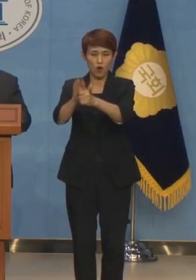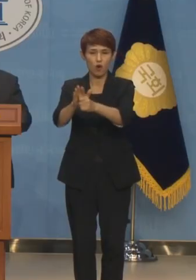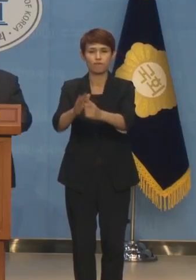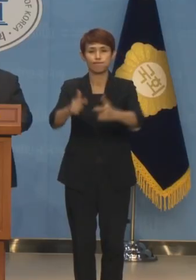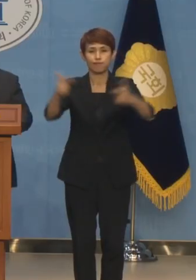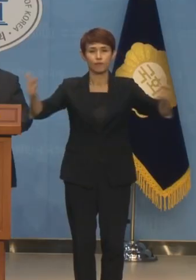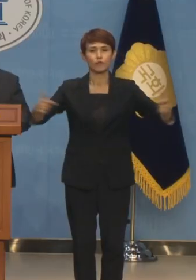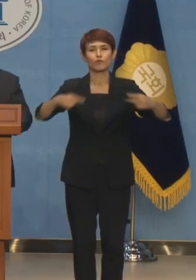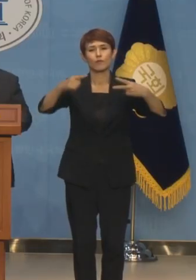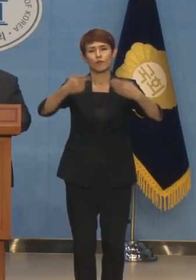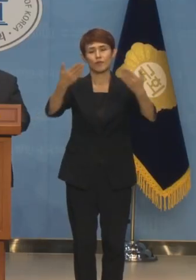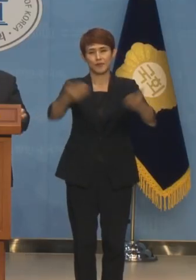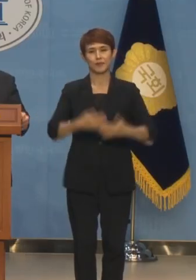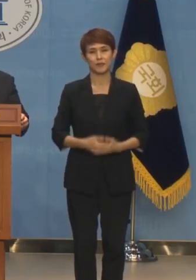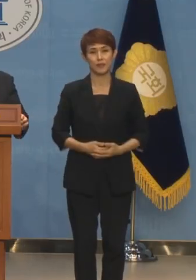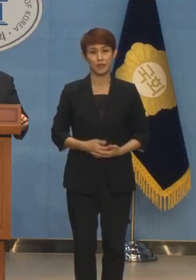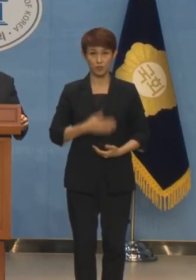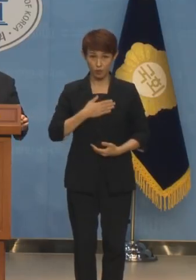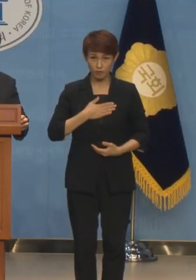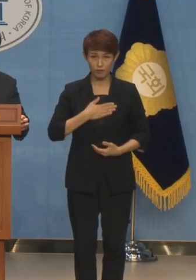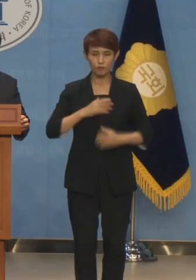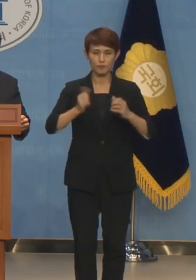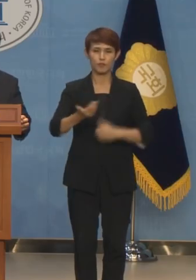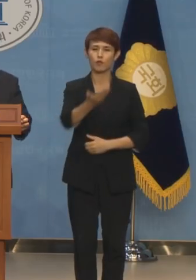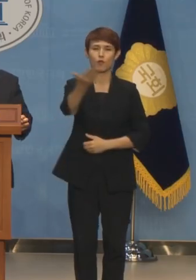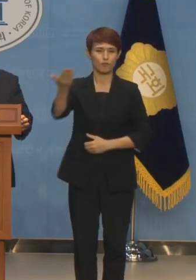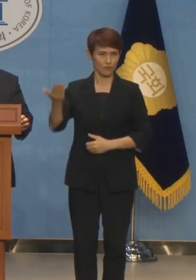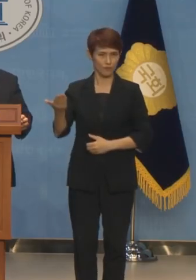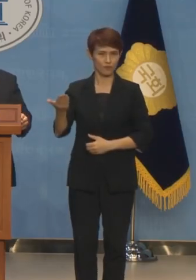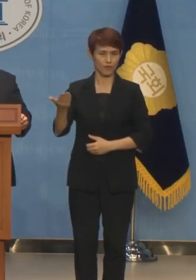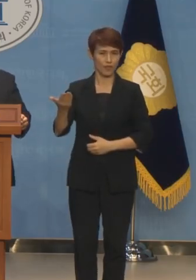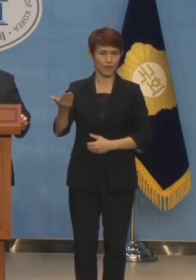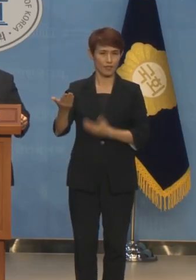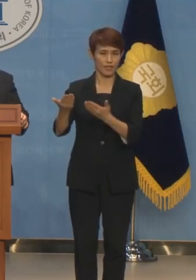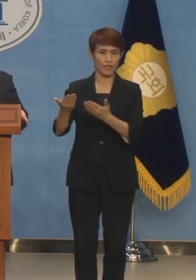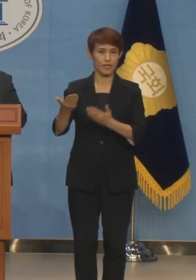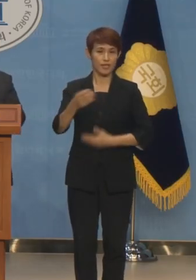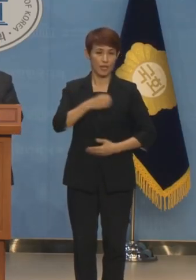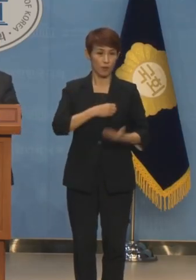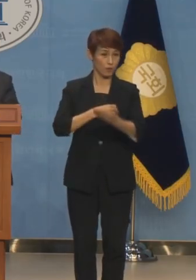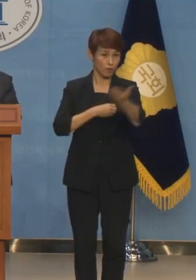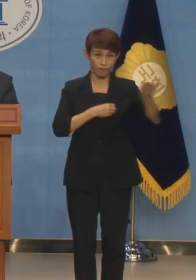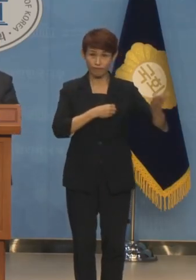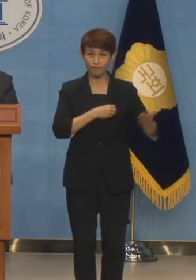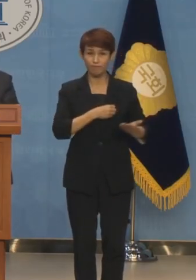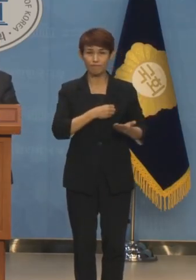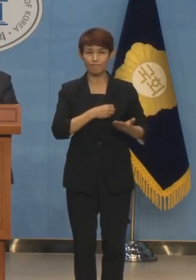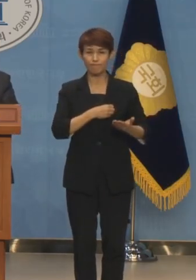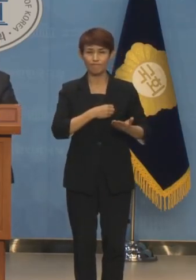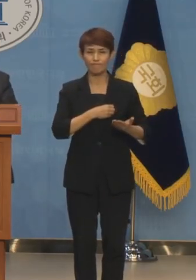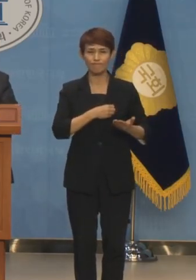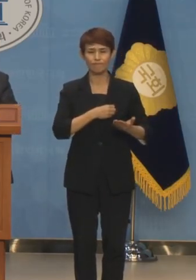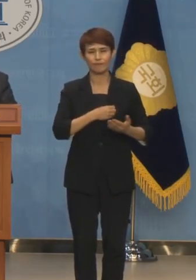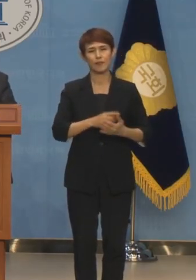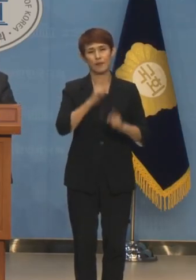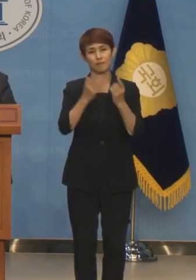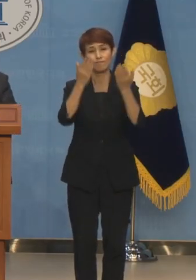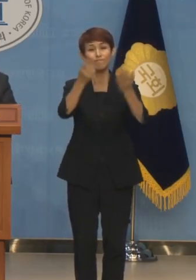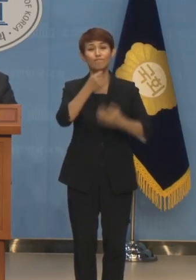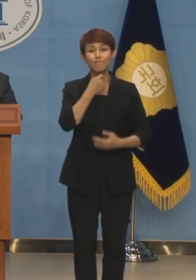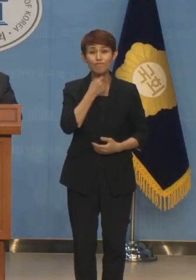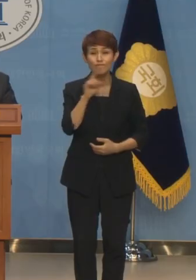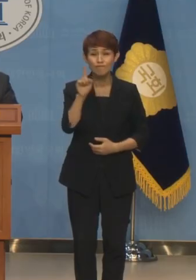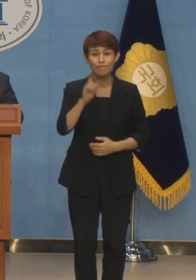늘리겠습니다. 저는 국민 여러분께, 당원 동지 여러분께 감히